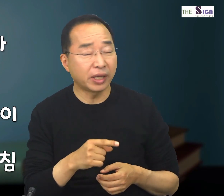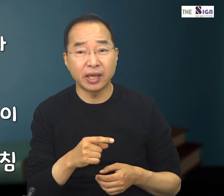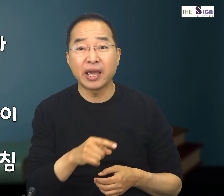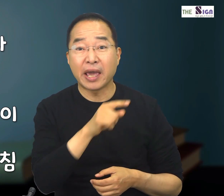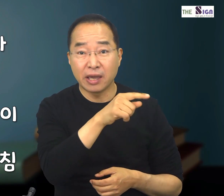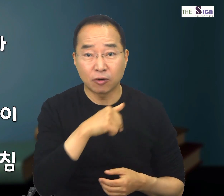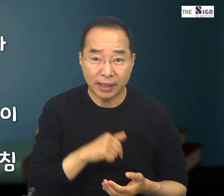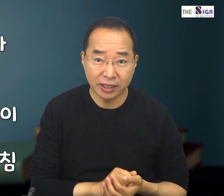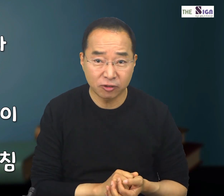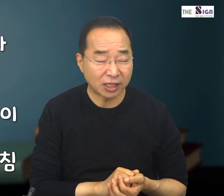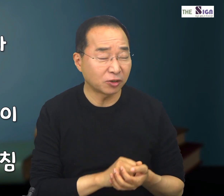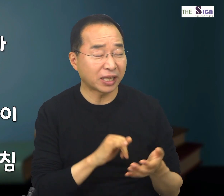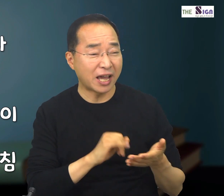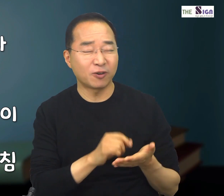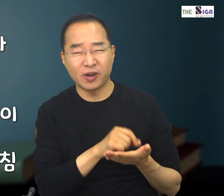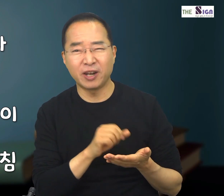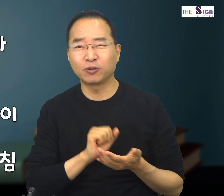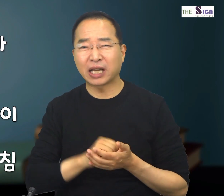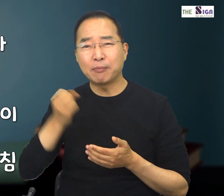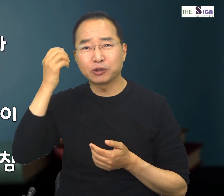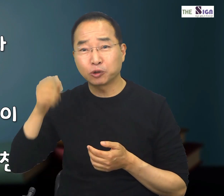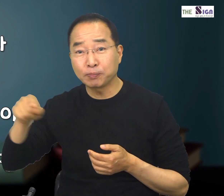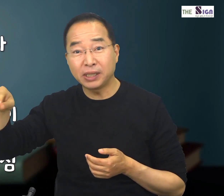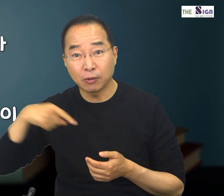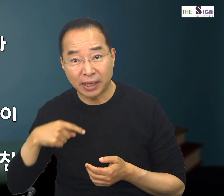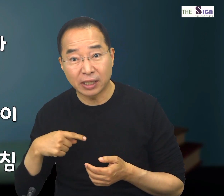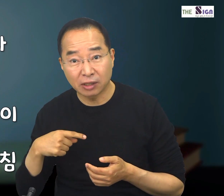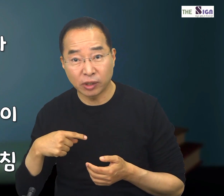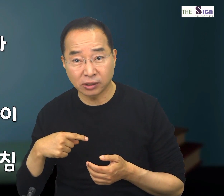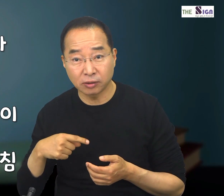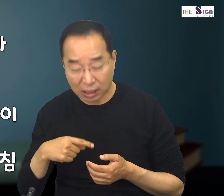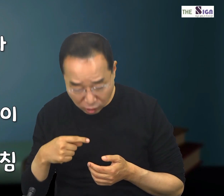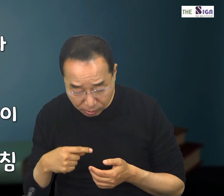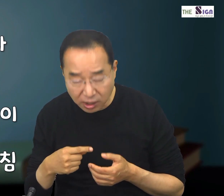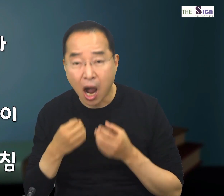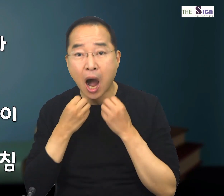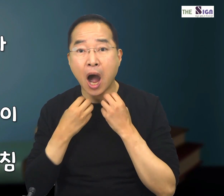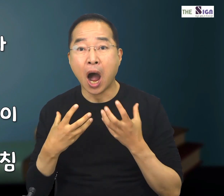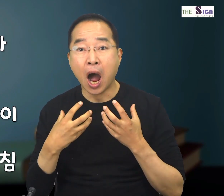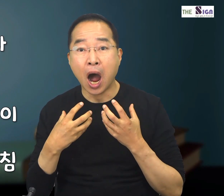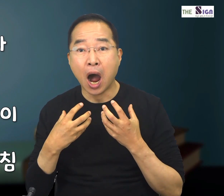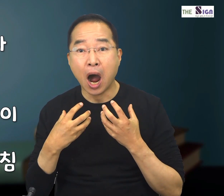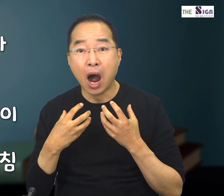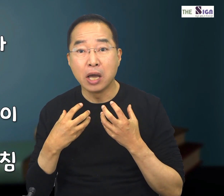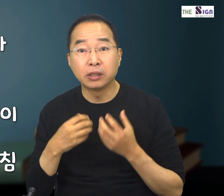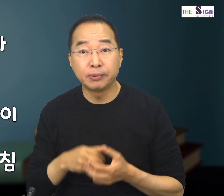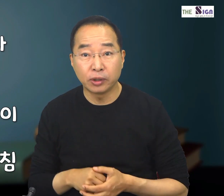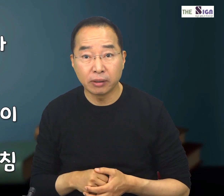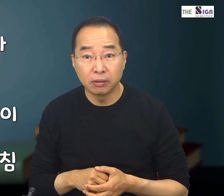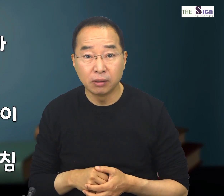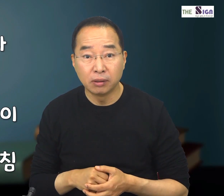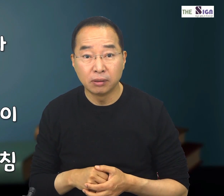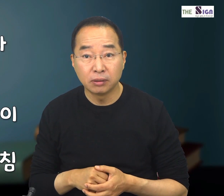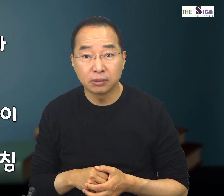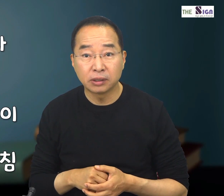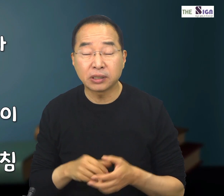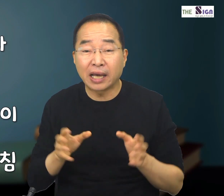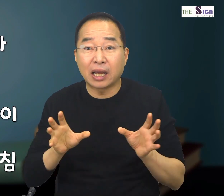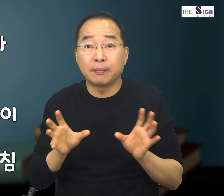저녁에 A하고 만나기로 약속을 다 해놓고 까먹어서 또 B랑 만나기로 했어. 나중에 보니까 이런 표현이에요. 그래서 하나는